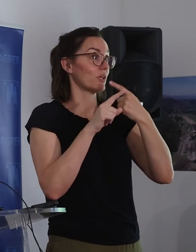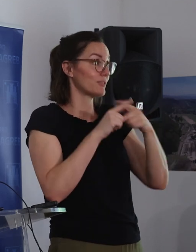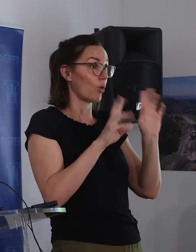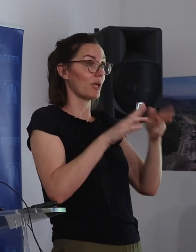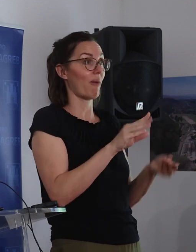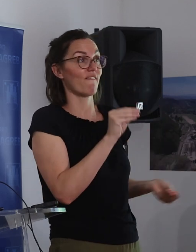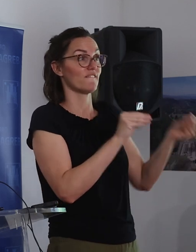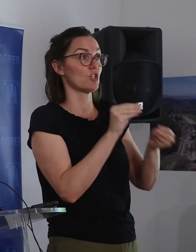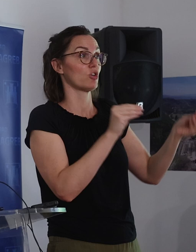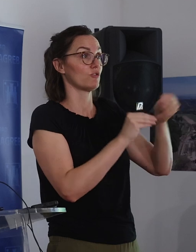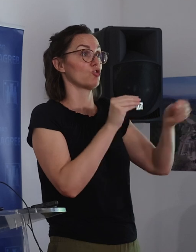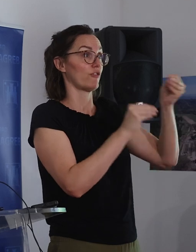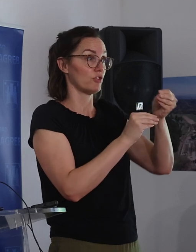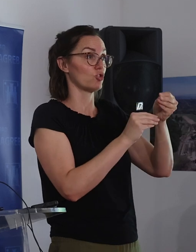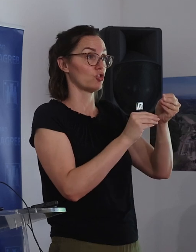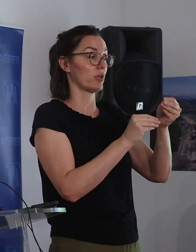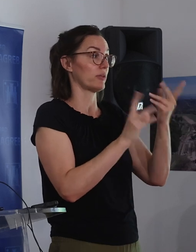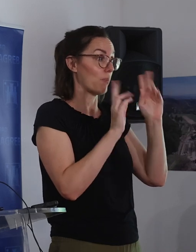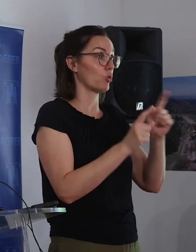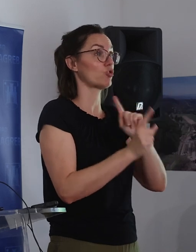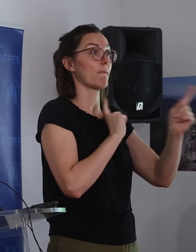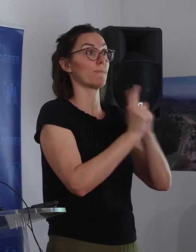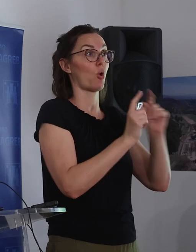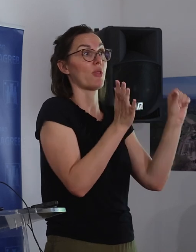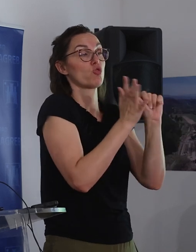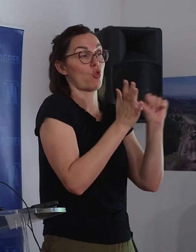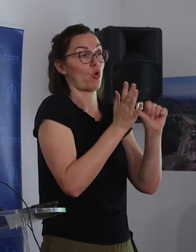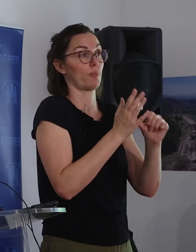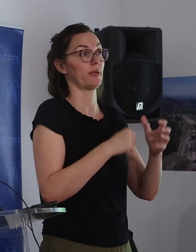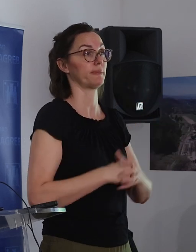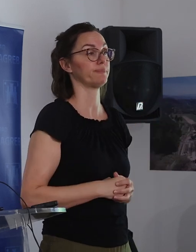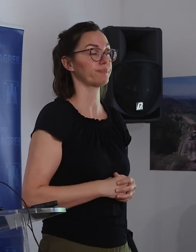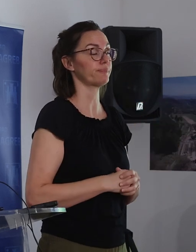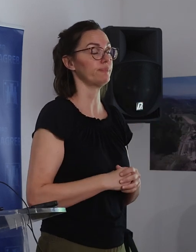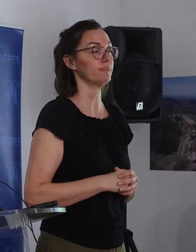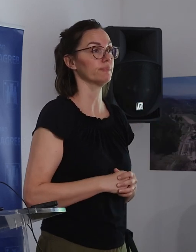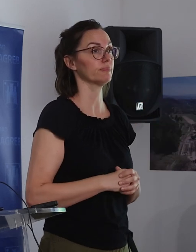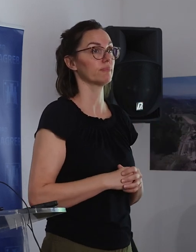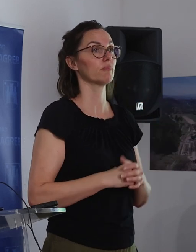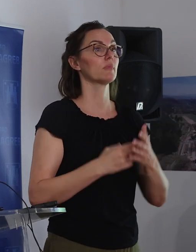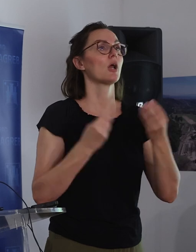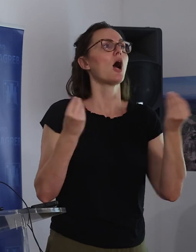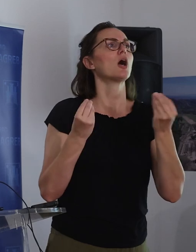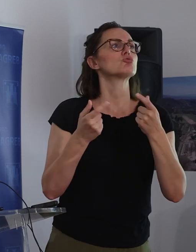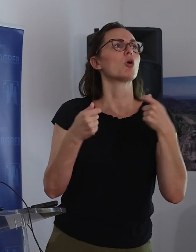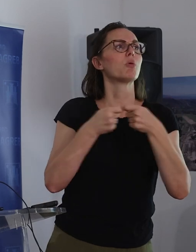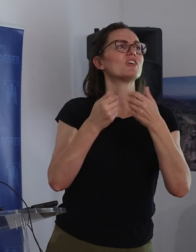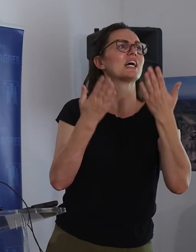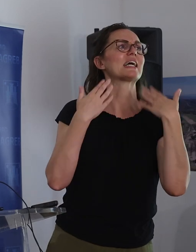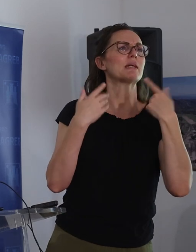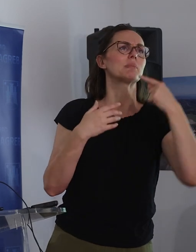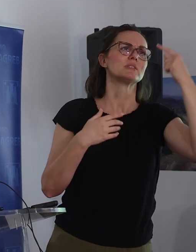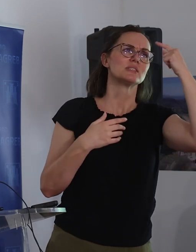ZET-a se mogao, no, ajmo reći, bi bio adekvatan za vozni red ZET-a. A šta je s klimom? Znamo ono stavim da jedna klima je